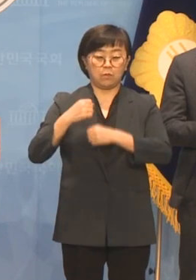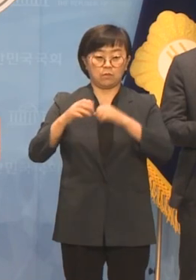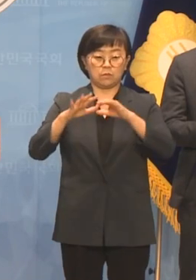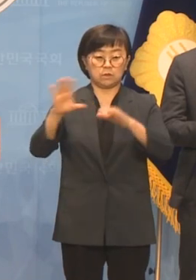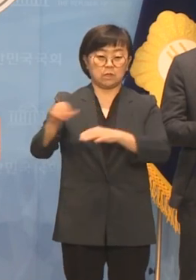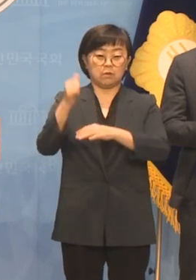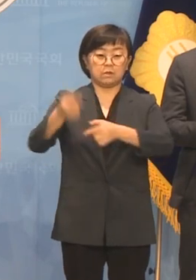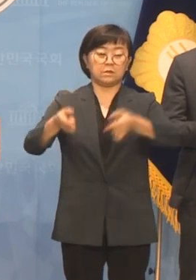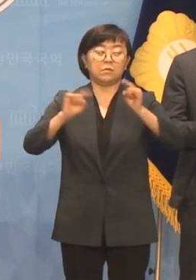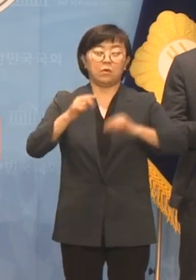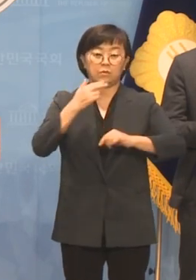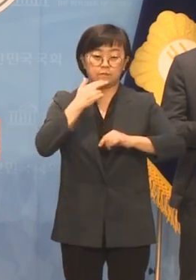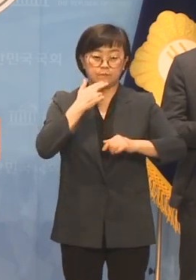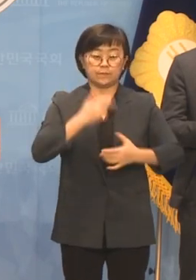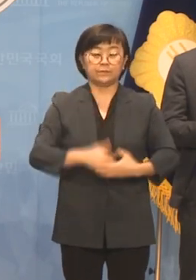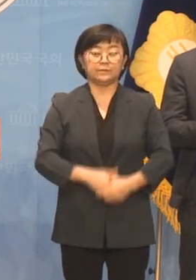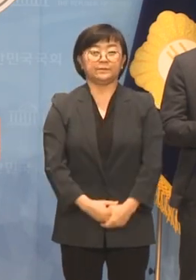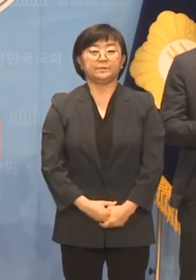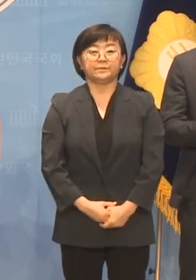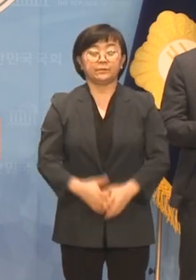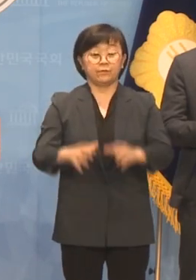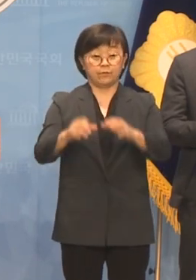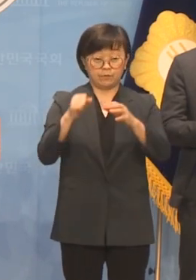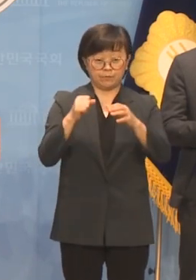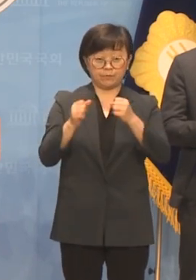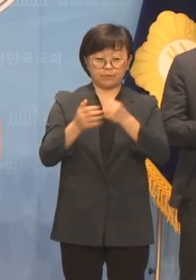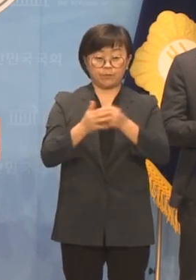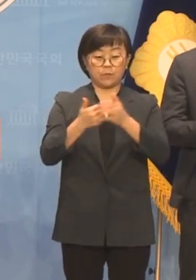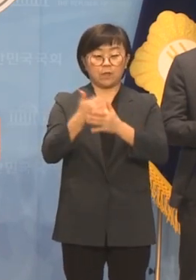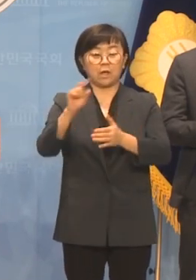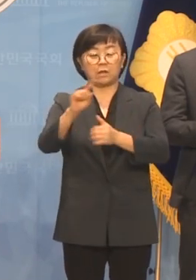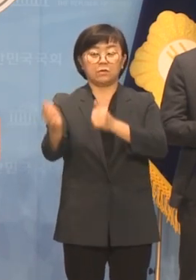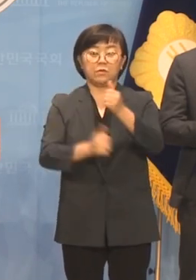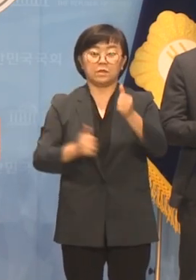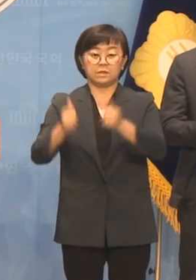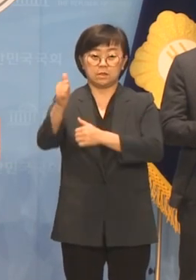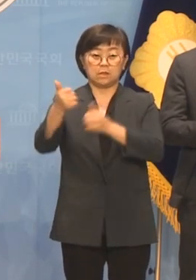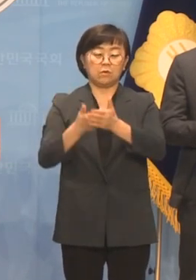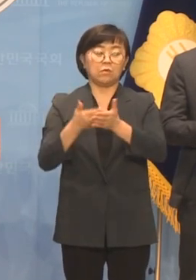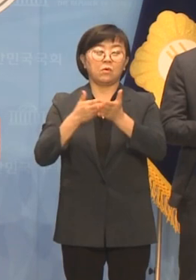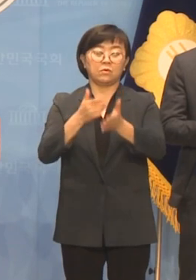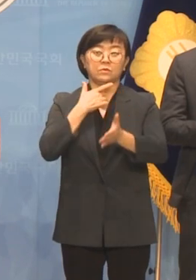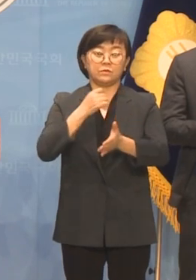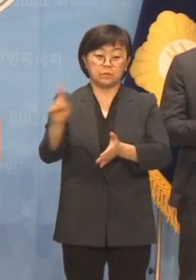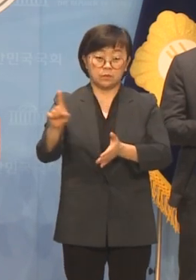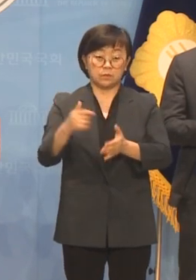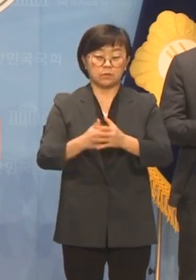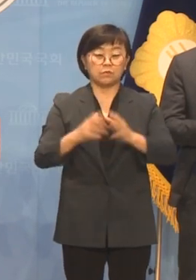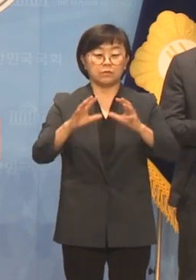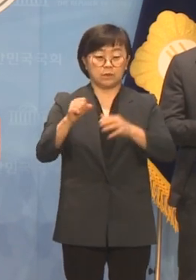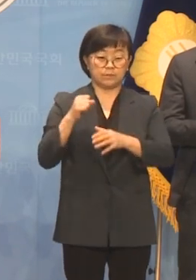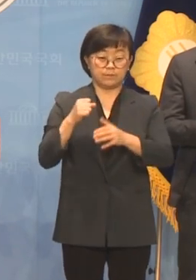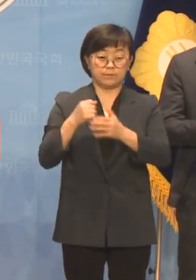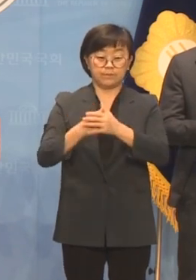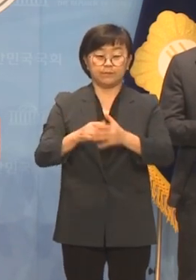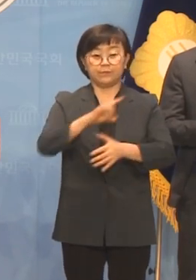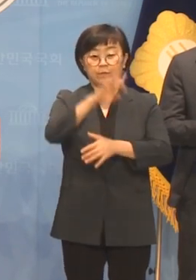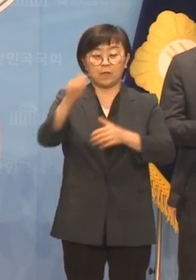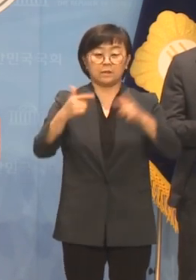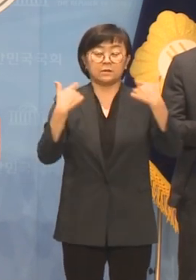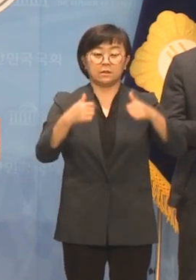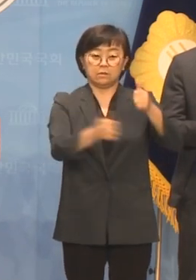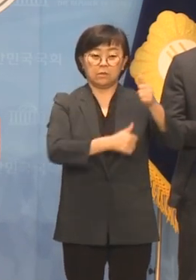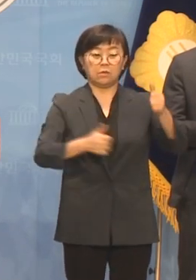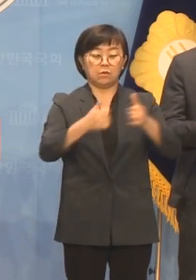않고 끝났습니다. 국민의힘과 한동훈 비대위원장에게 요구합니다. 국민의힘은 각